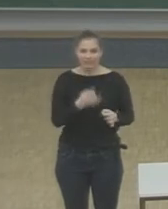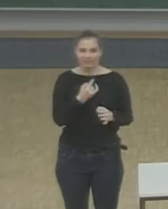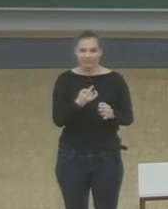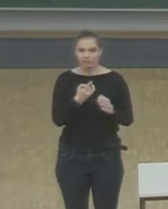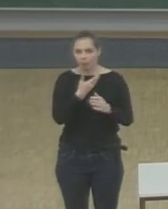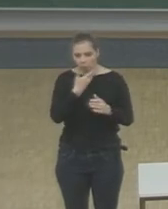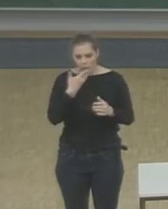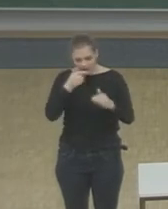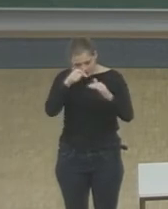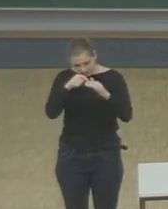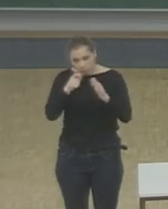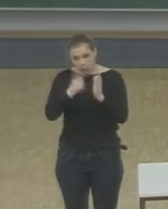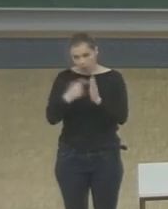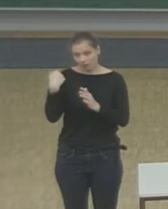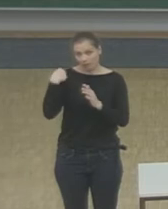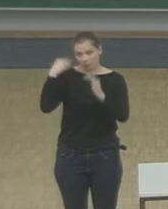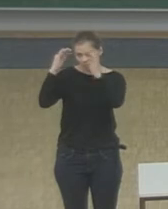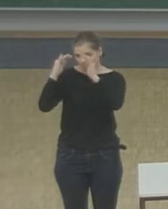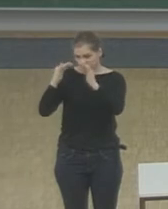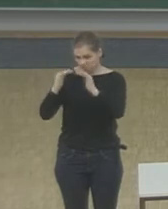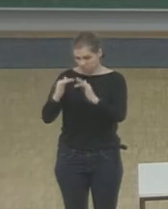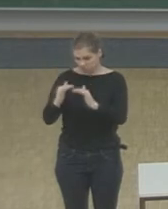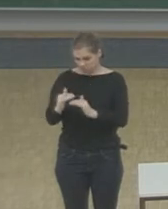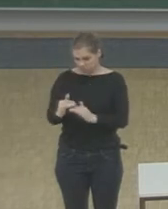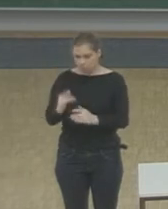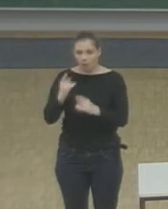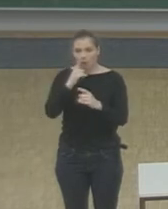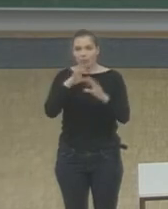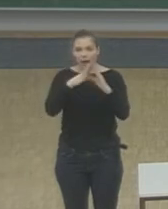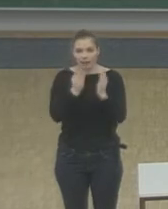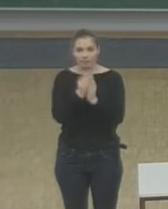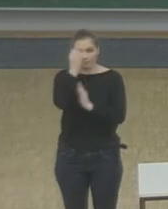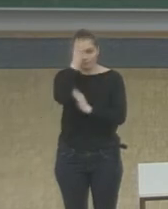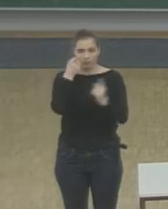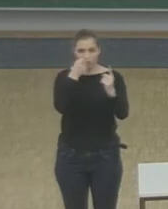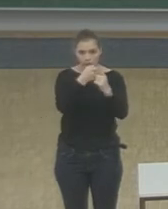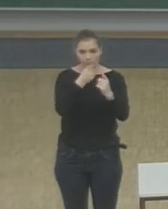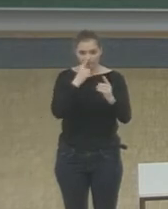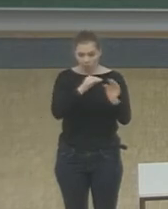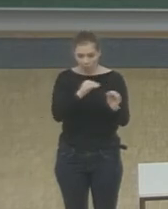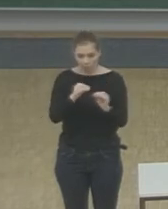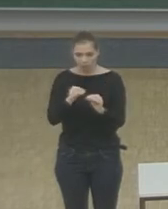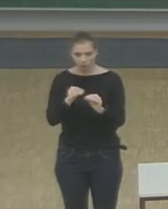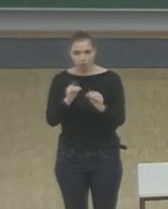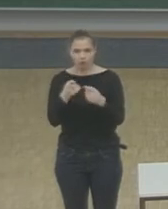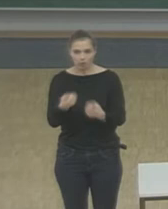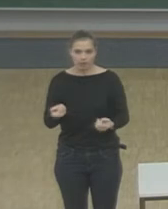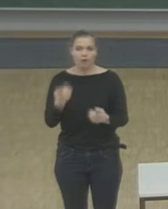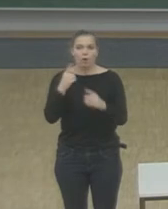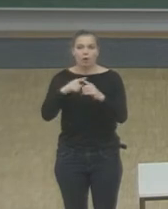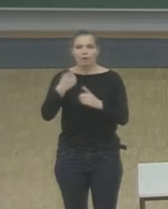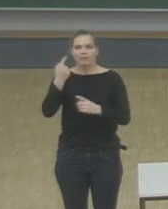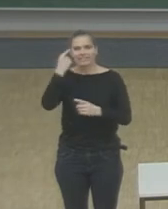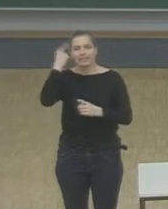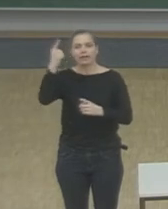der streng aufgezählten Gründe oder durch Erhebung zu einer allgemeingültigen Anschauung die Denk- und Einbildungskraft und